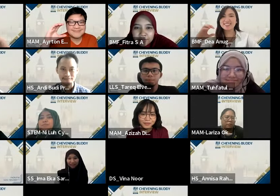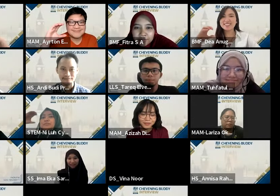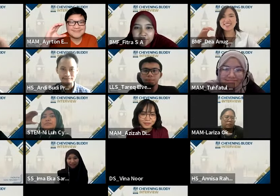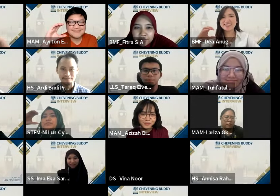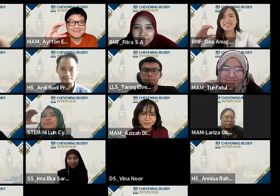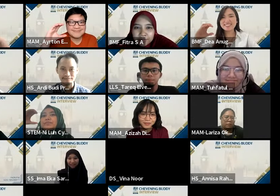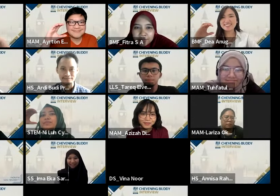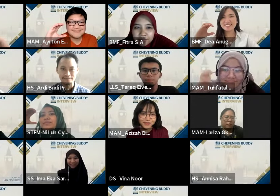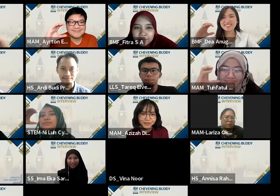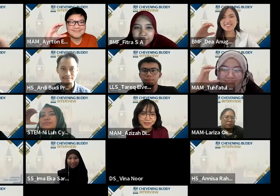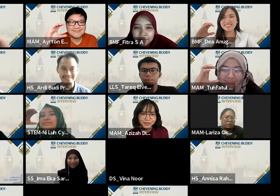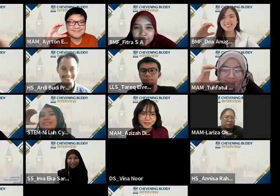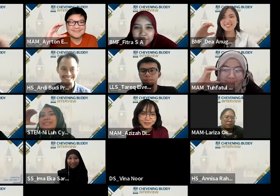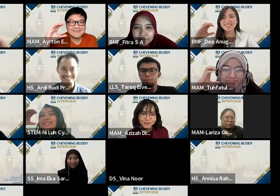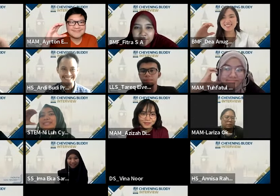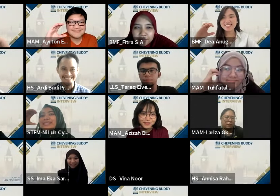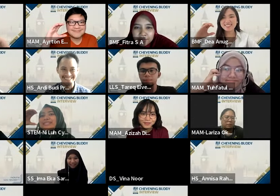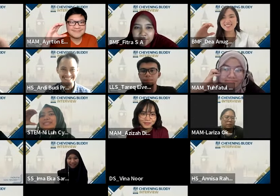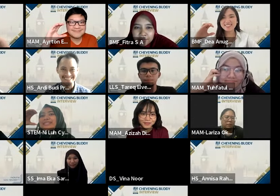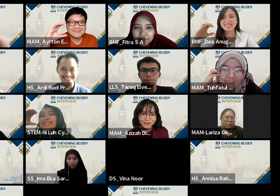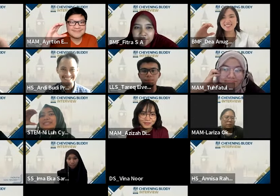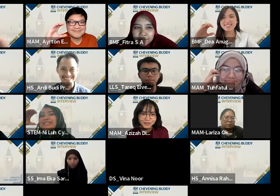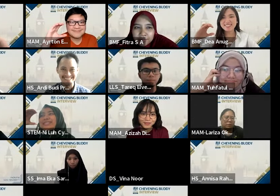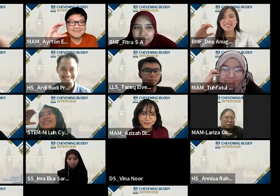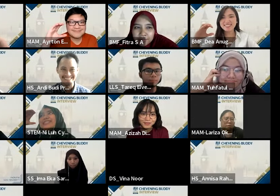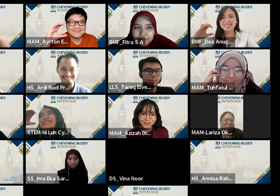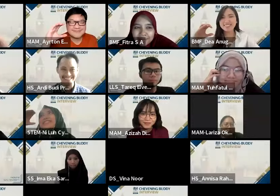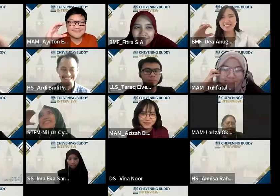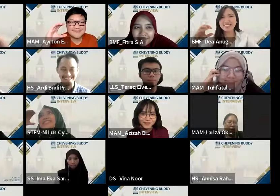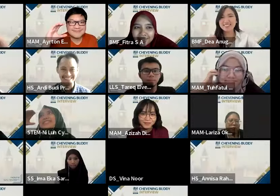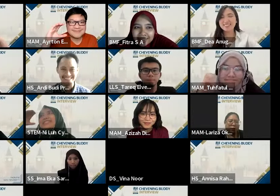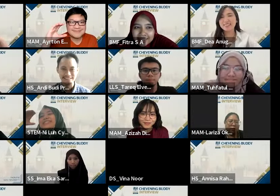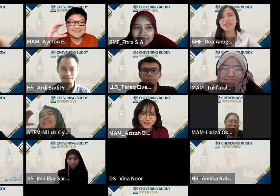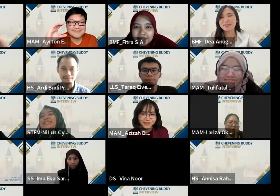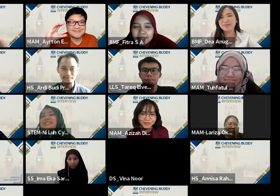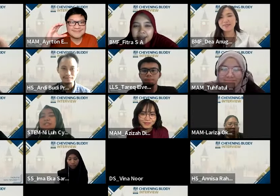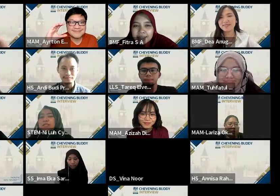du t slide